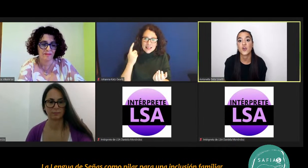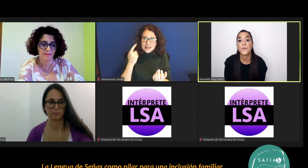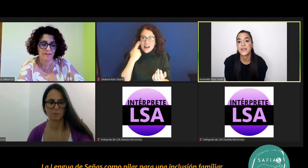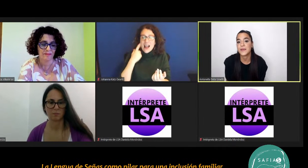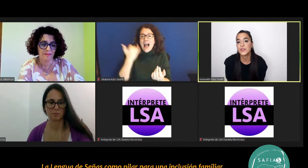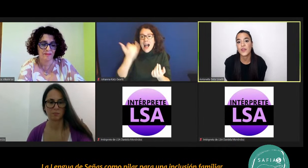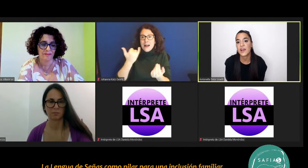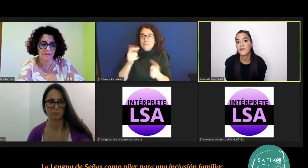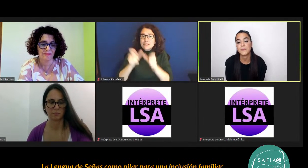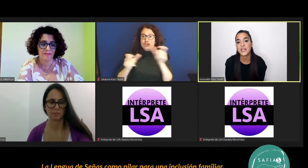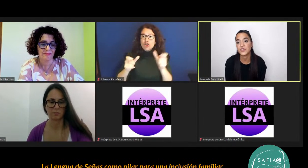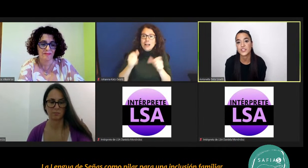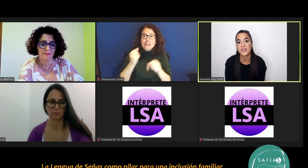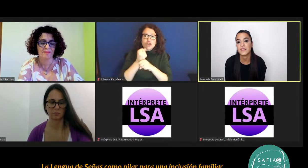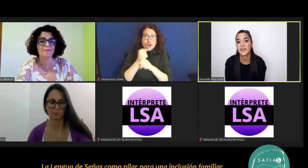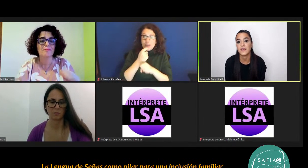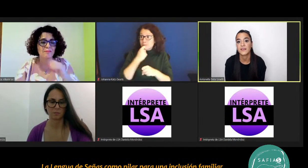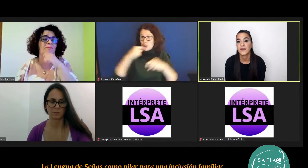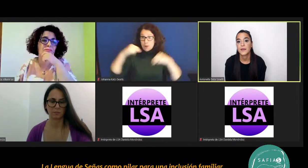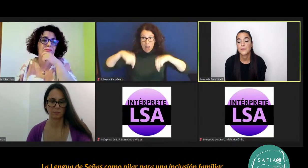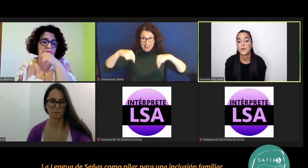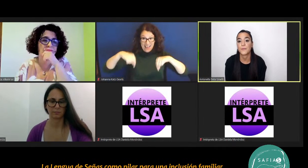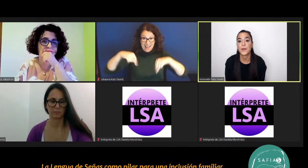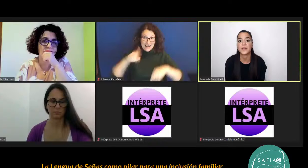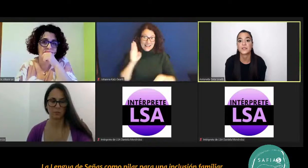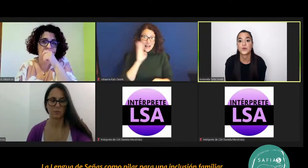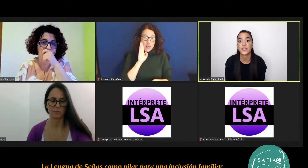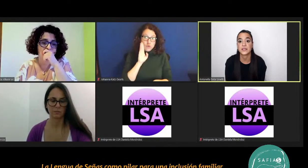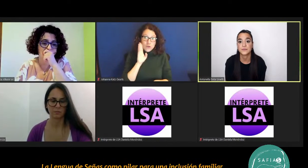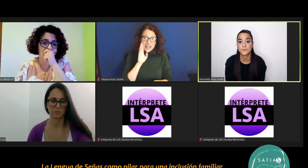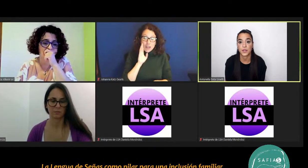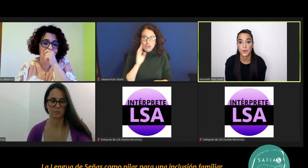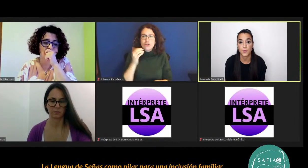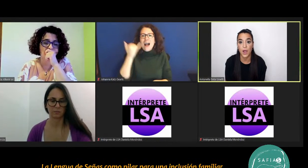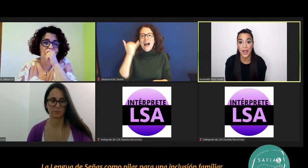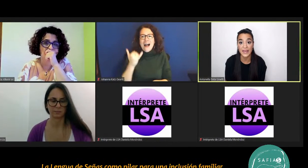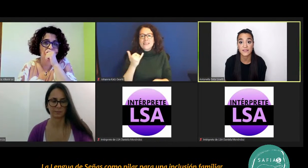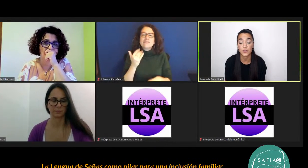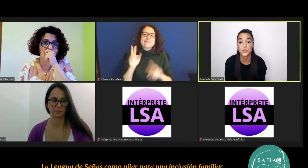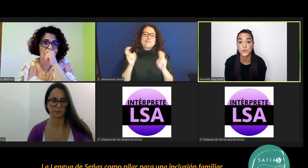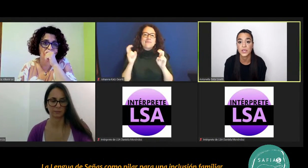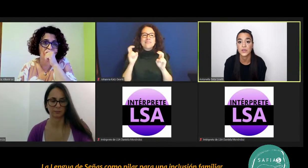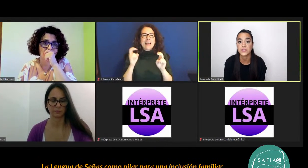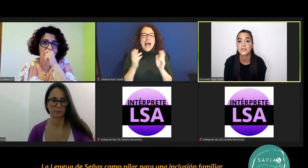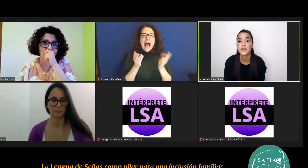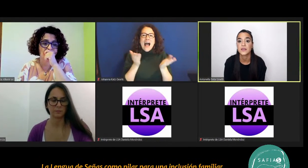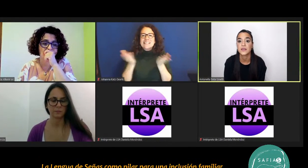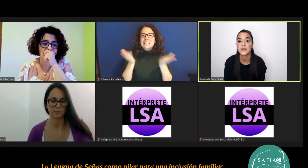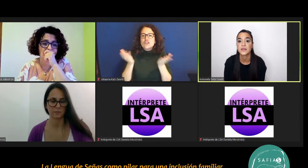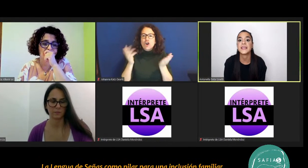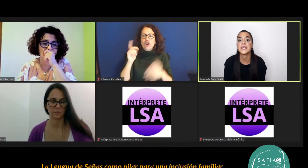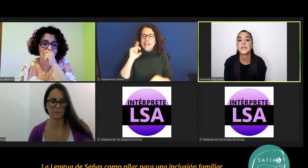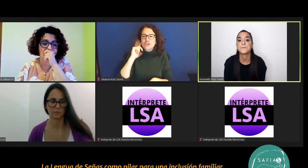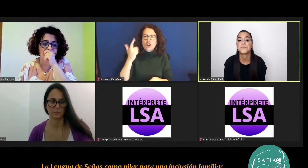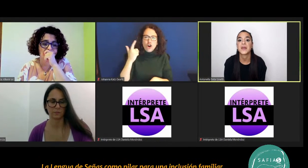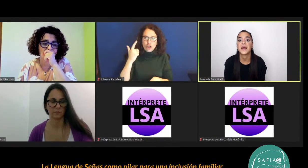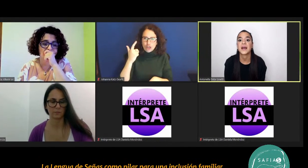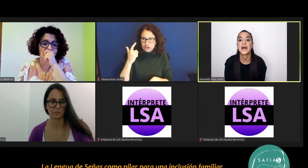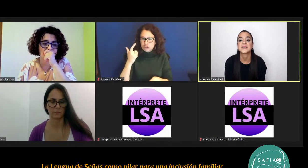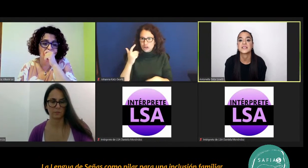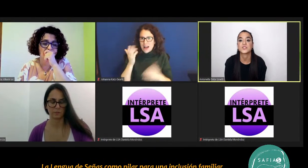el acompañamiento de la familia oyente. Por ejemplo, hay personas, por ejemplo, acá en Estados Unidos,